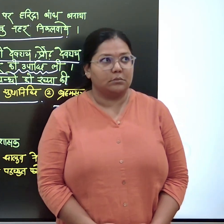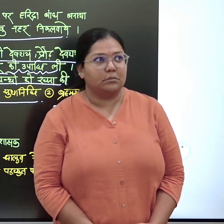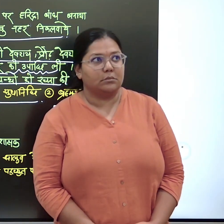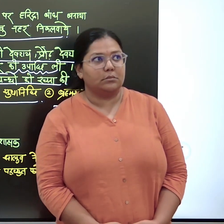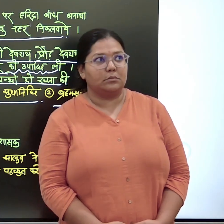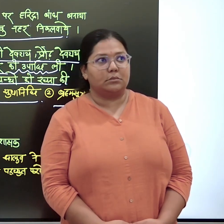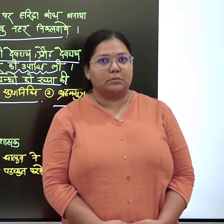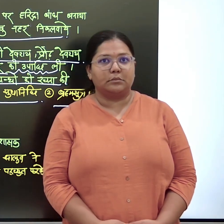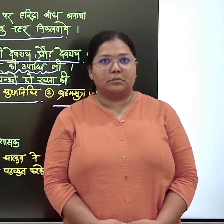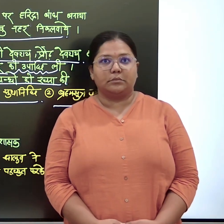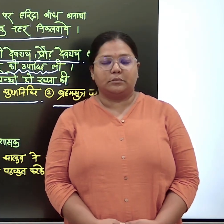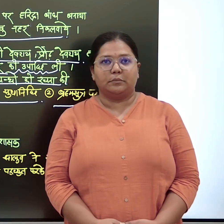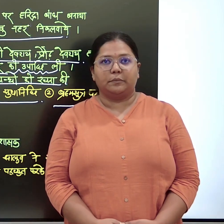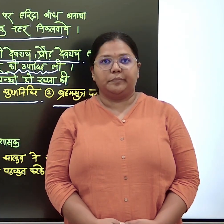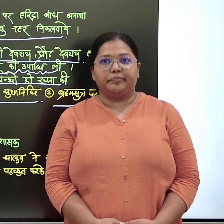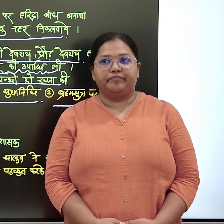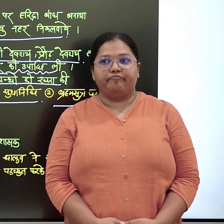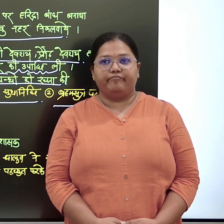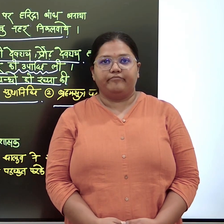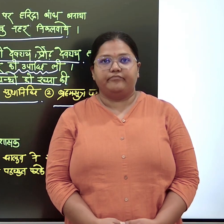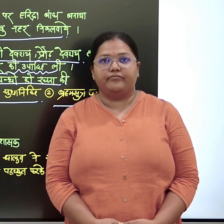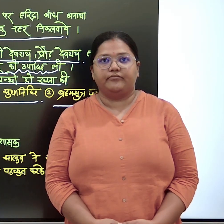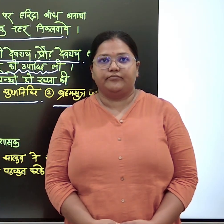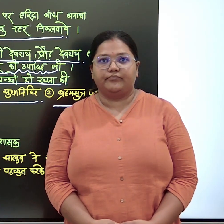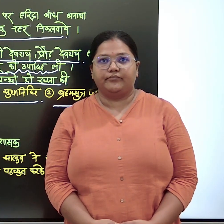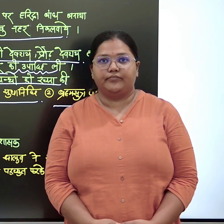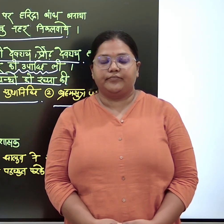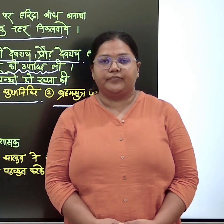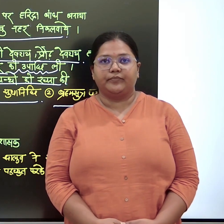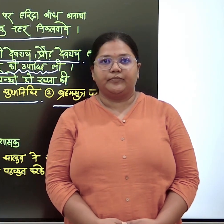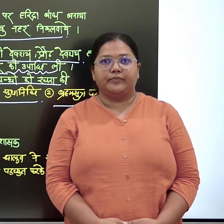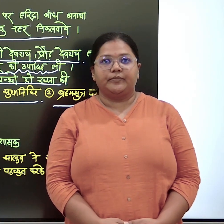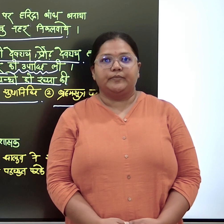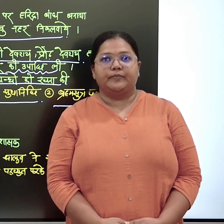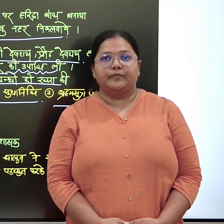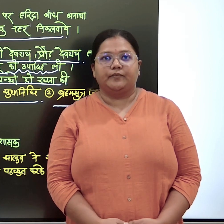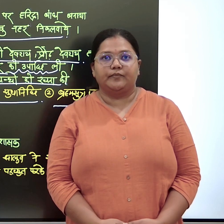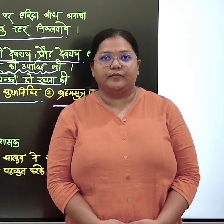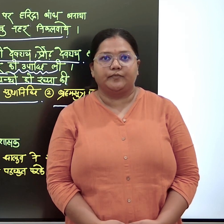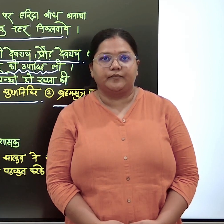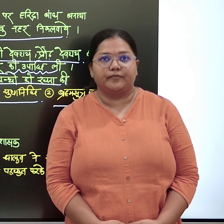जो है वो ग्रंथों की रचनाएं की थी। उन ग्रंथों का क्या क्या नाम है,